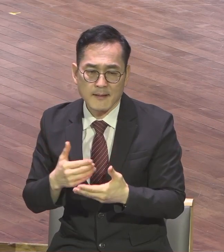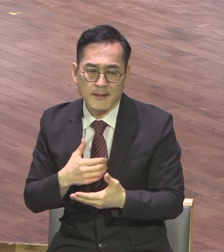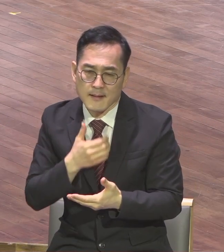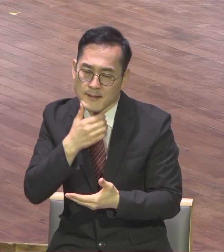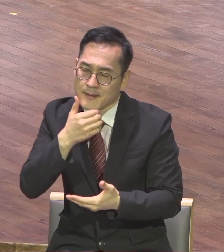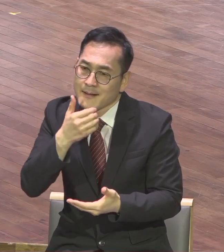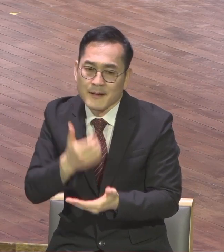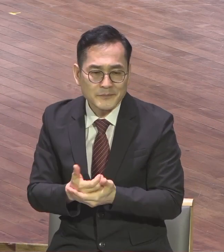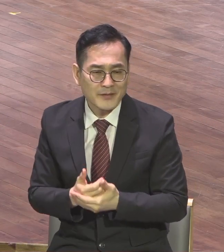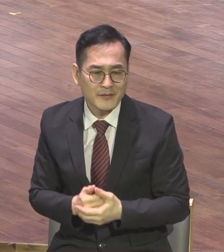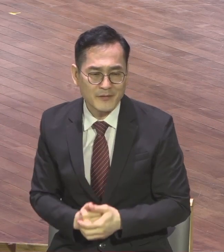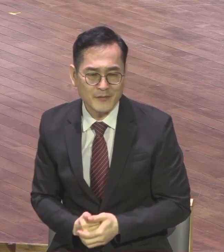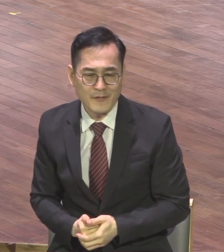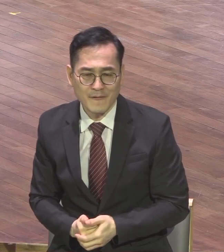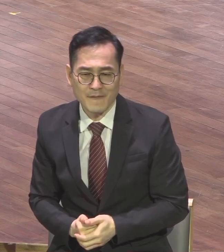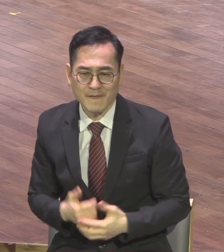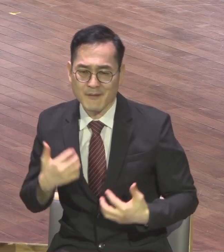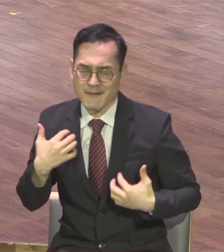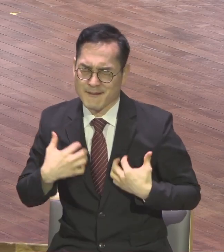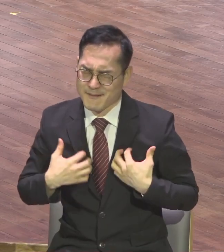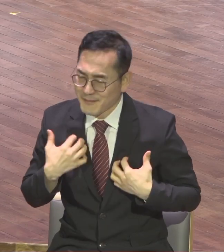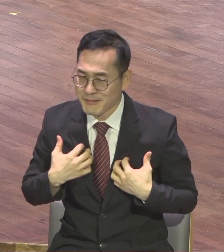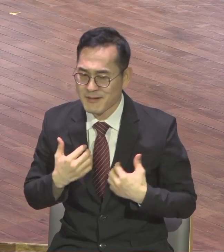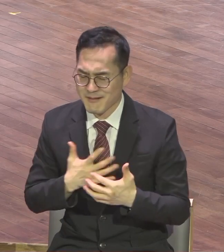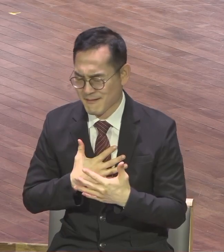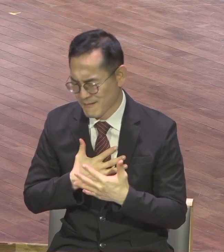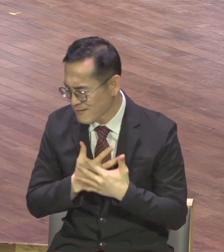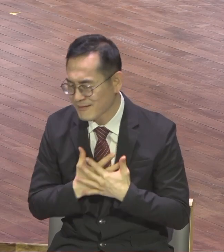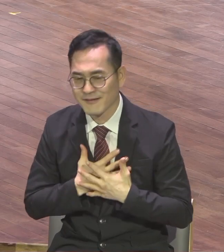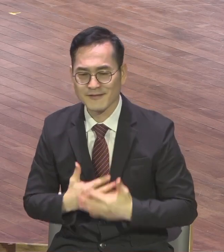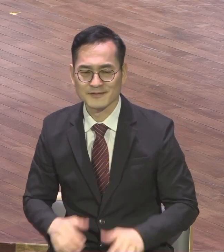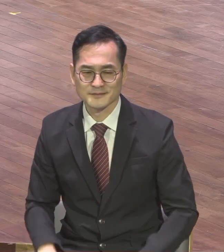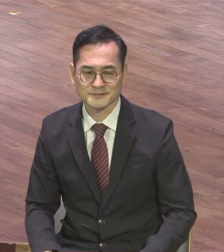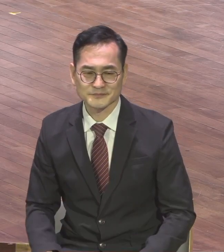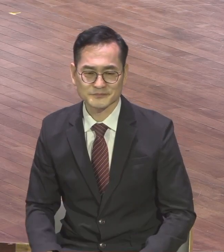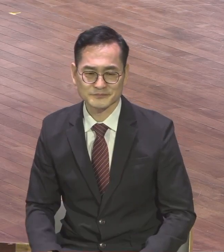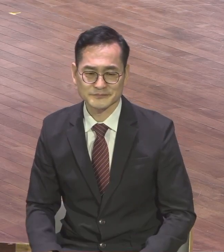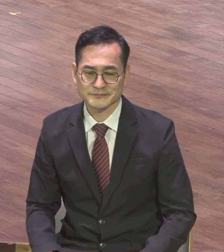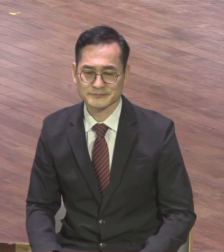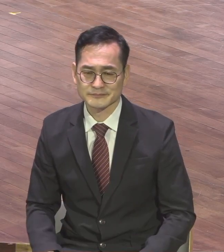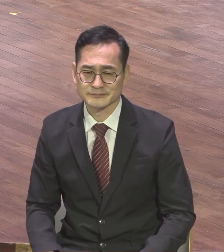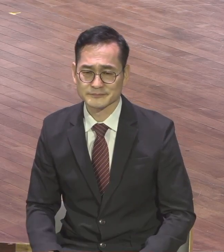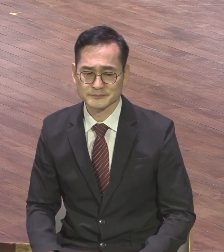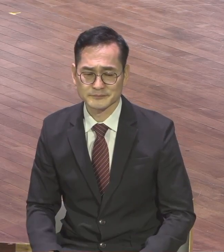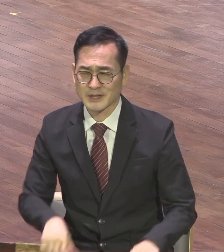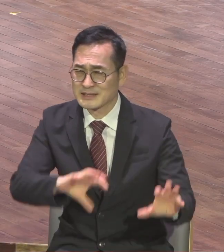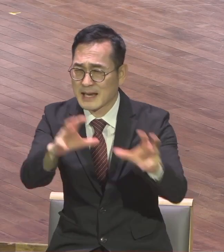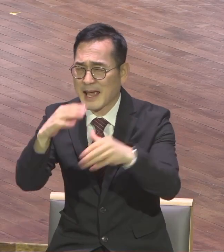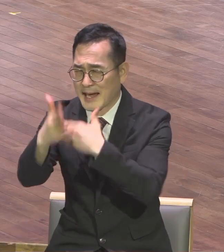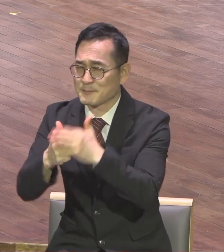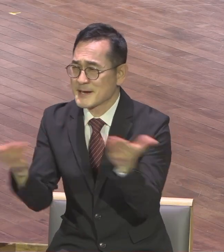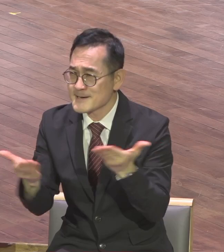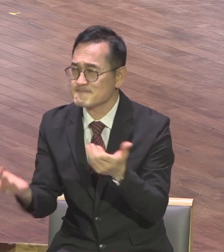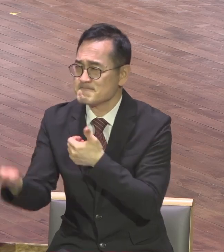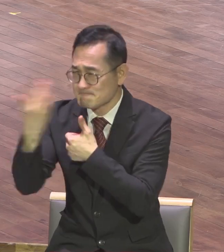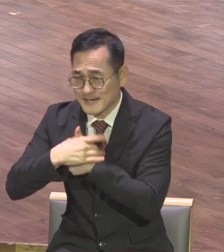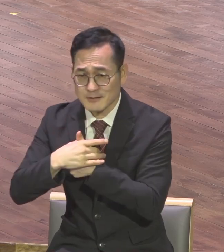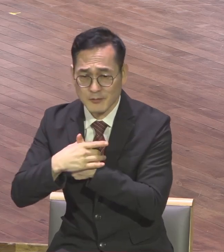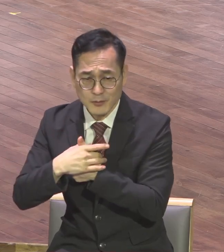얼마나 가슴 두근댑니까? 여러분 만국을 기업으로 주시겠다. 이보다 더 큰 상급이 어디